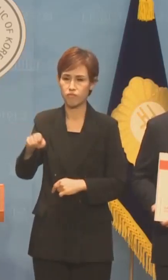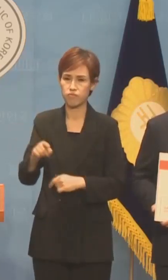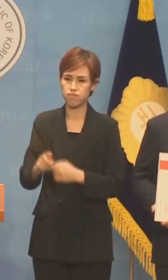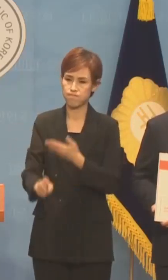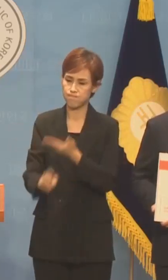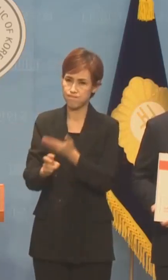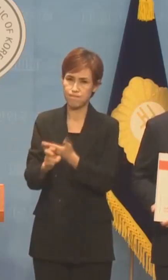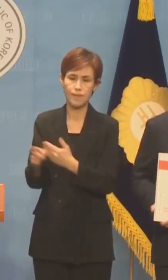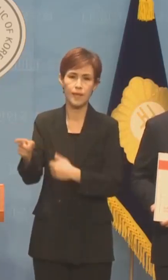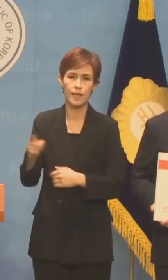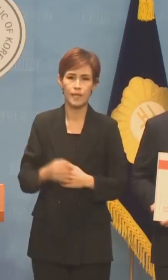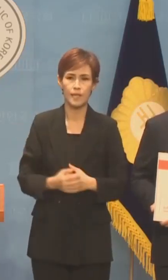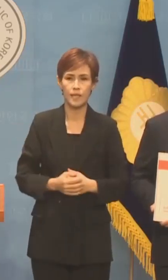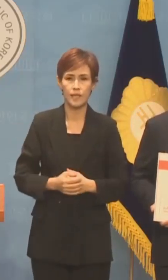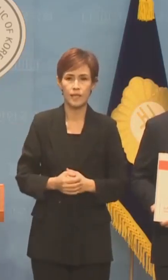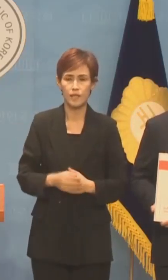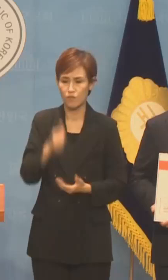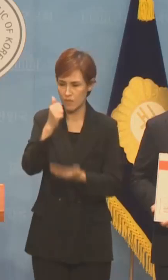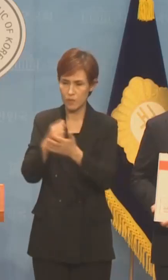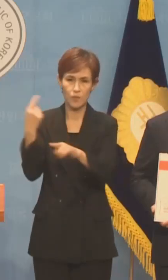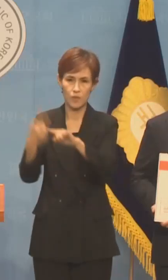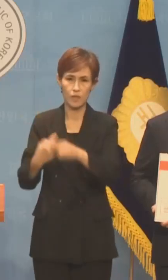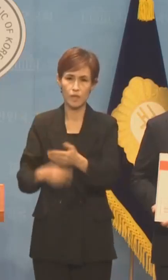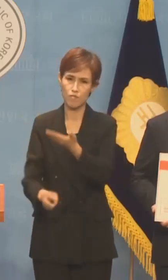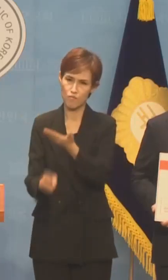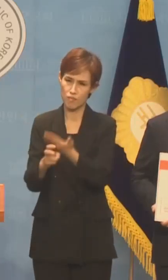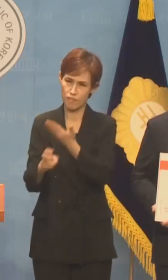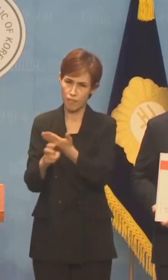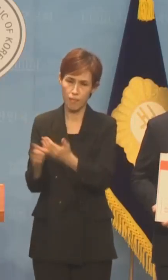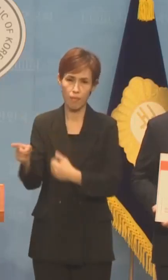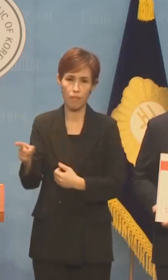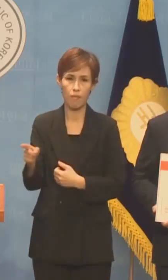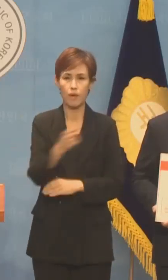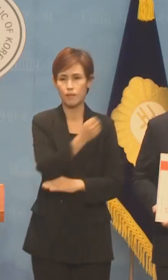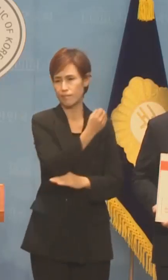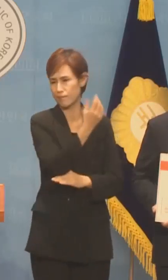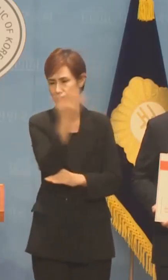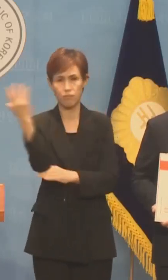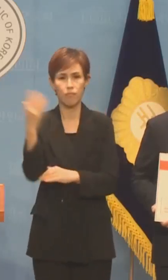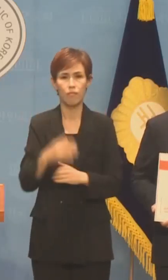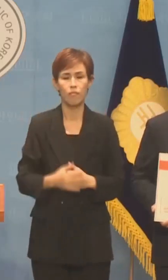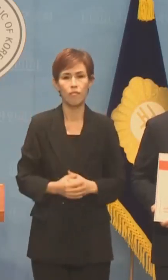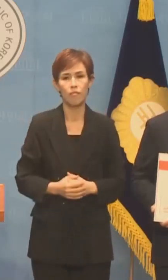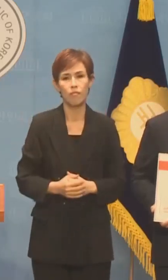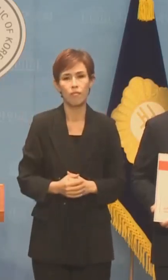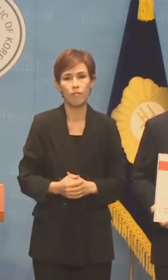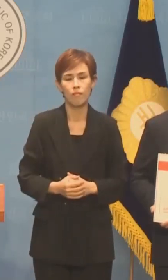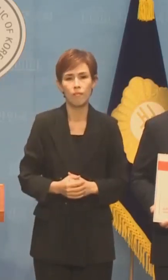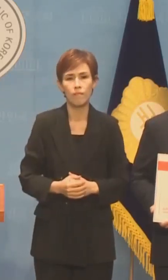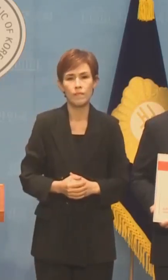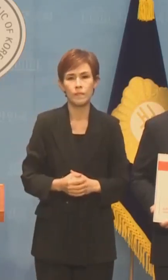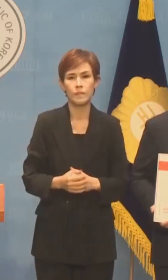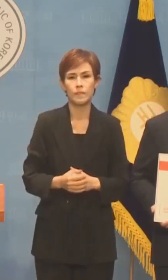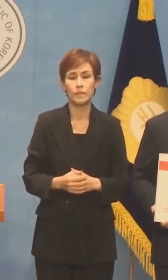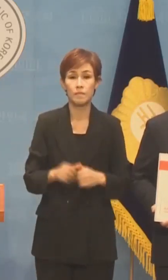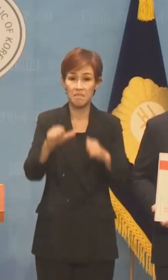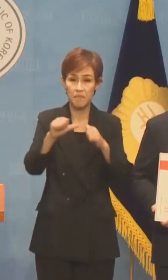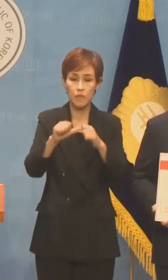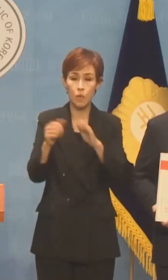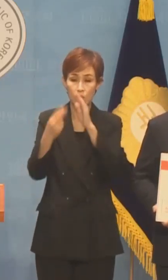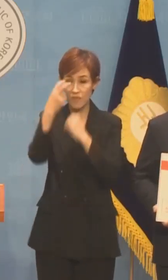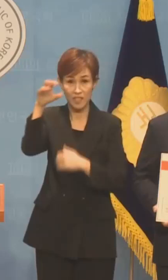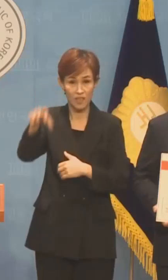것입니다. 공수처의 불법 행위가 커지며 언론에 보도가 됩니다. 다섯째, 그러자